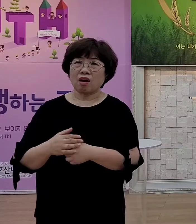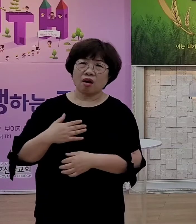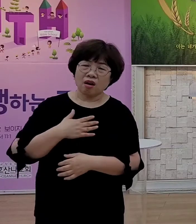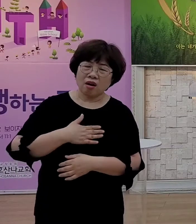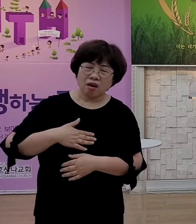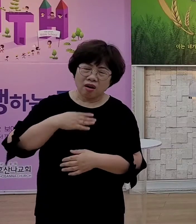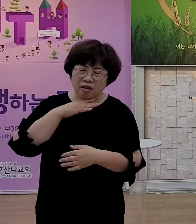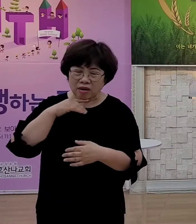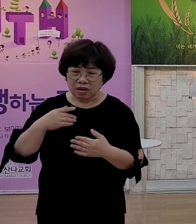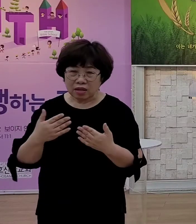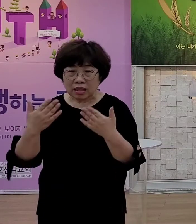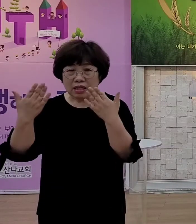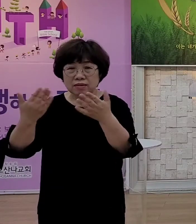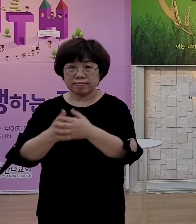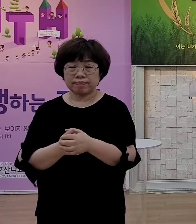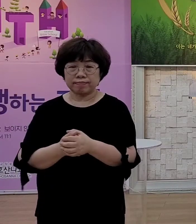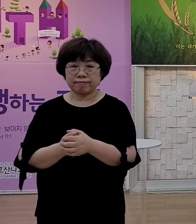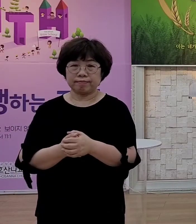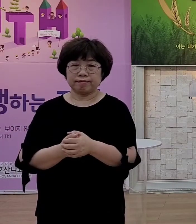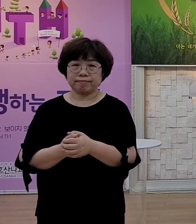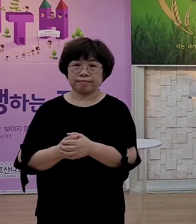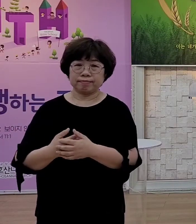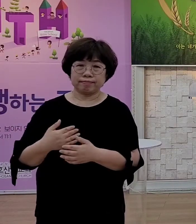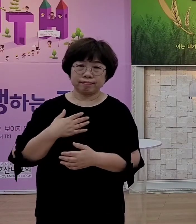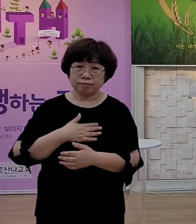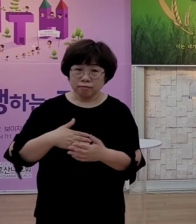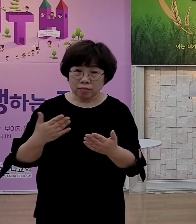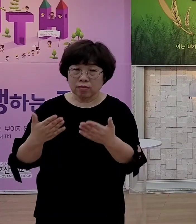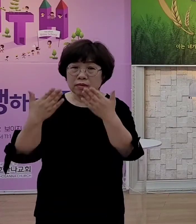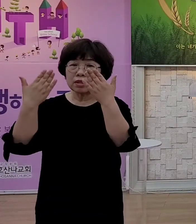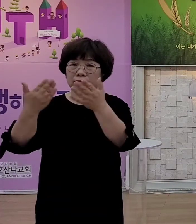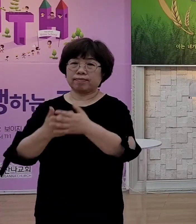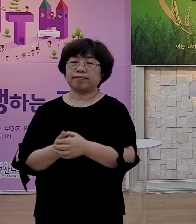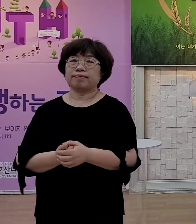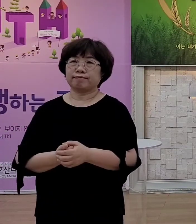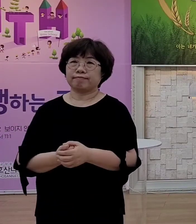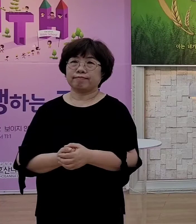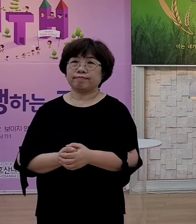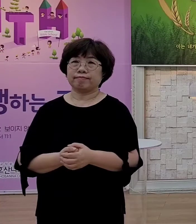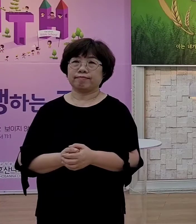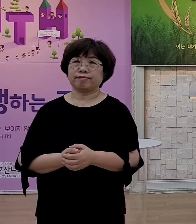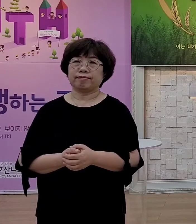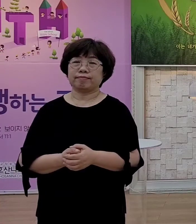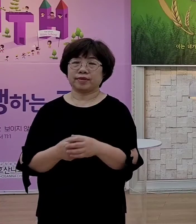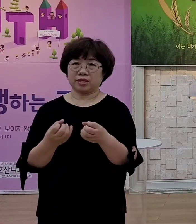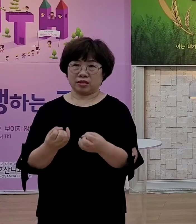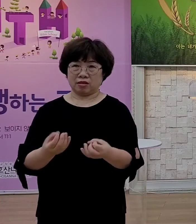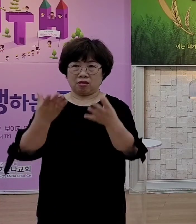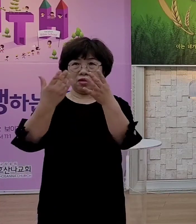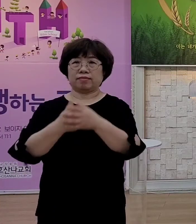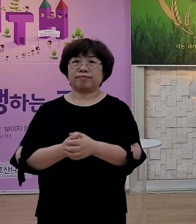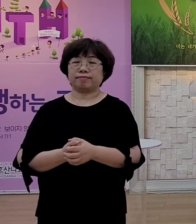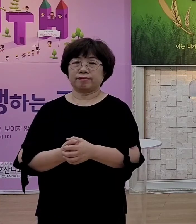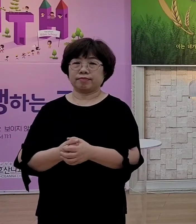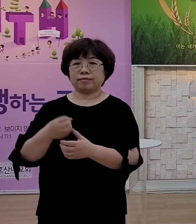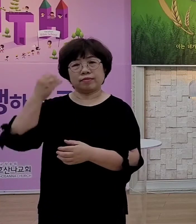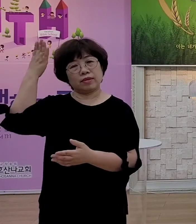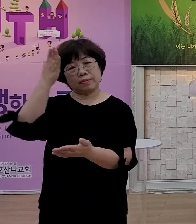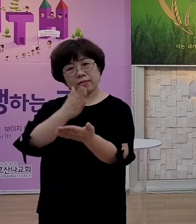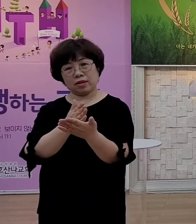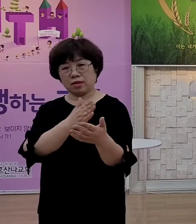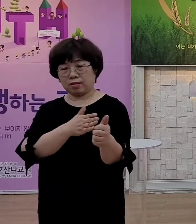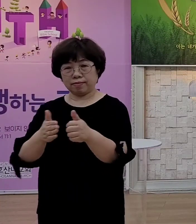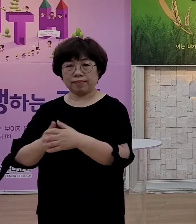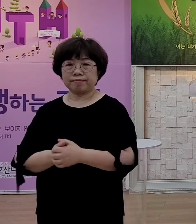헌신을 드리는 절기. 맥추감사절 이 절기는 헌신을 드리는 날이다라는 것 여러분 잊지 마시기